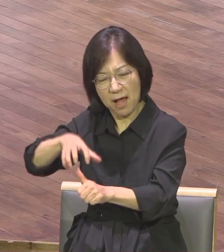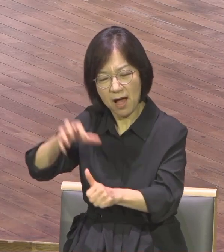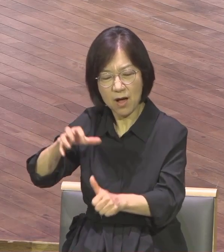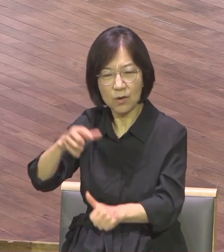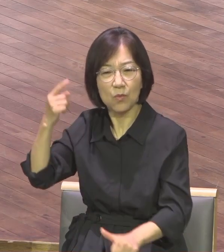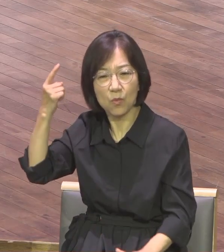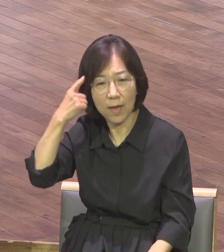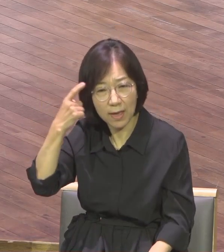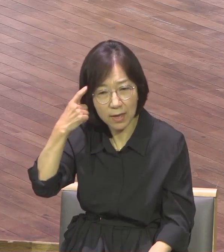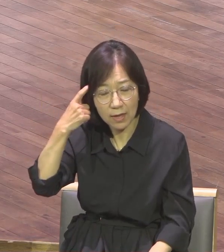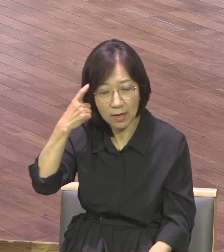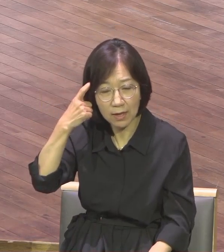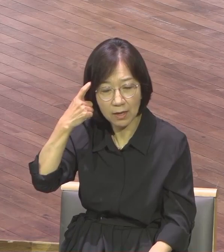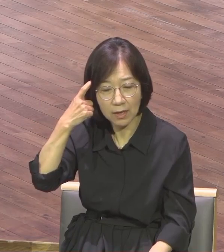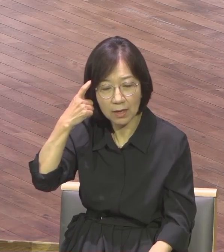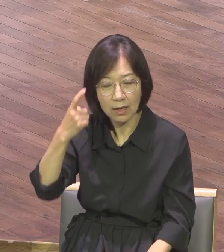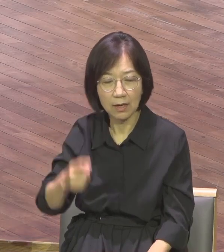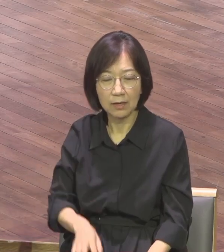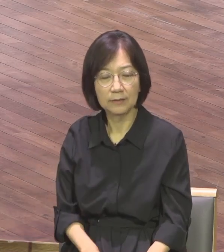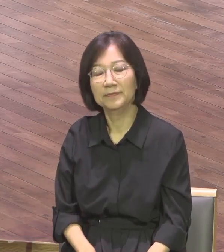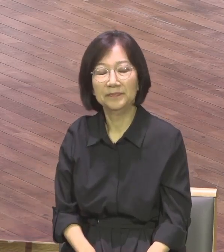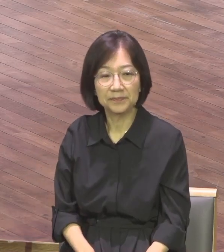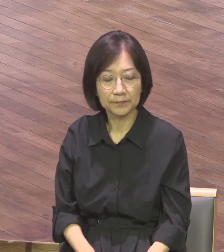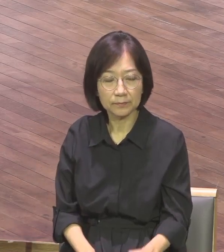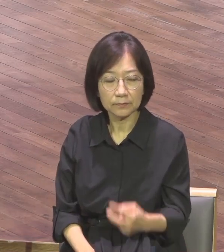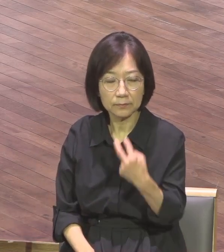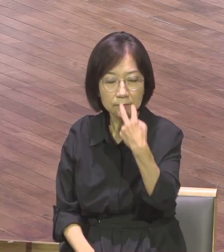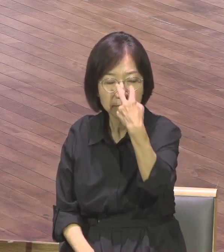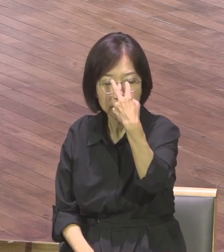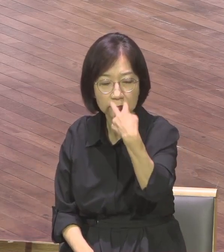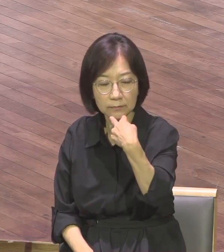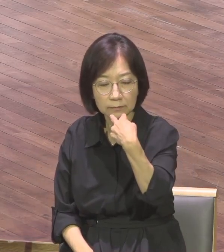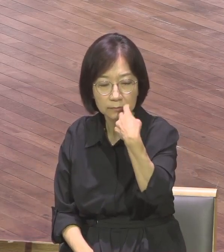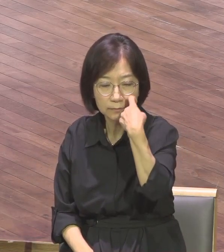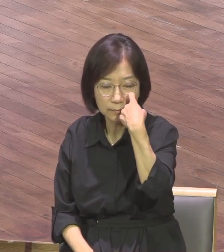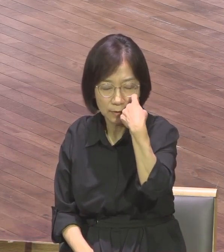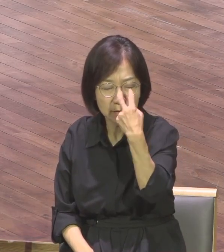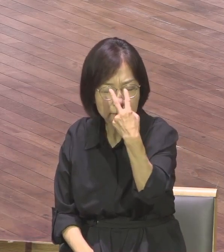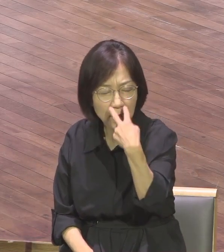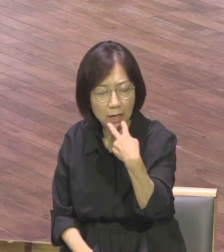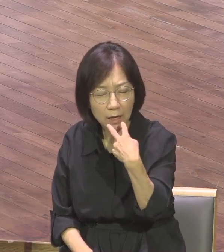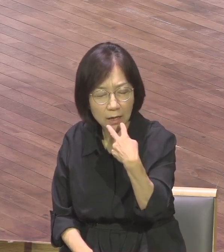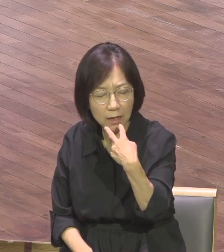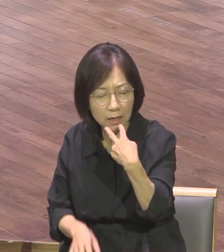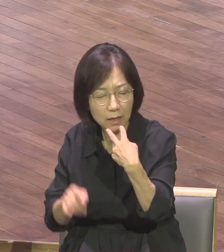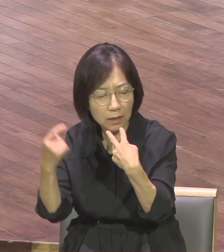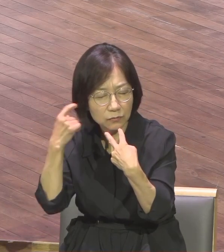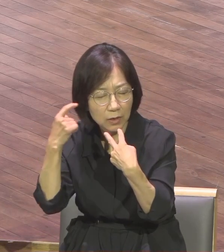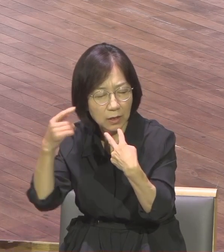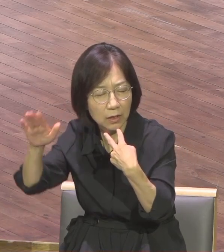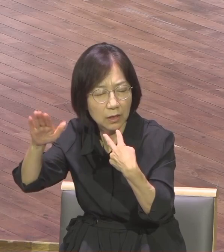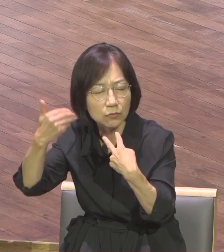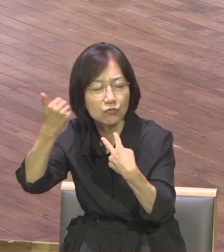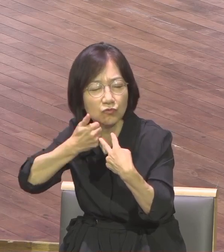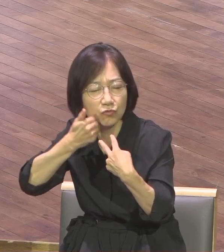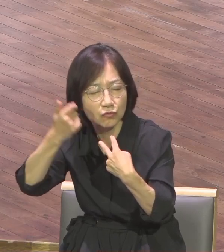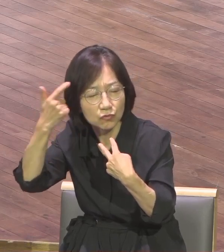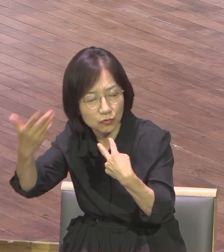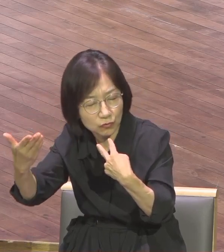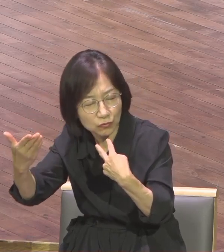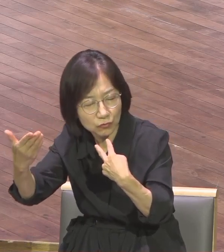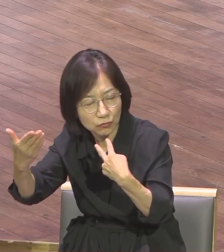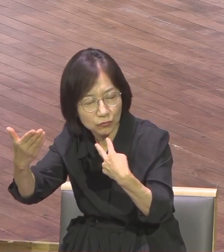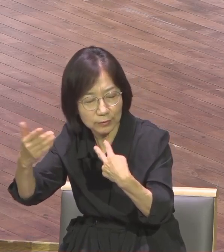했는데. 그러니까 사울이 누구냐고 묻습니다. 예수님께서 이렇게